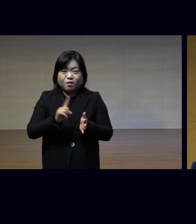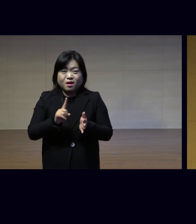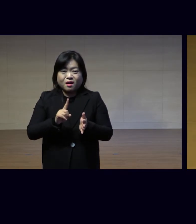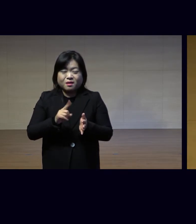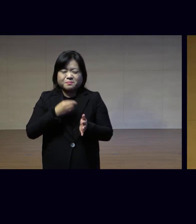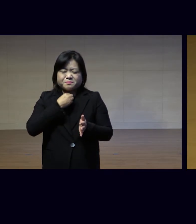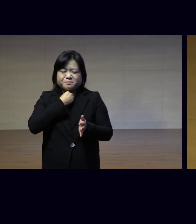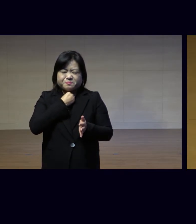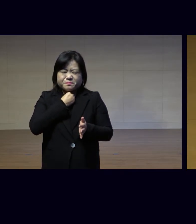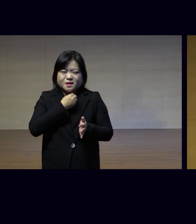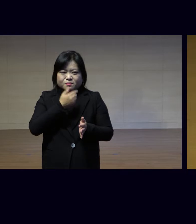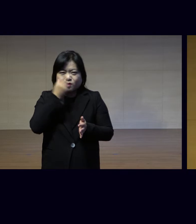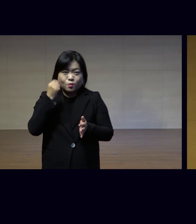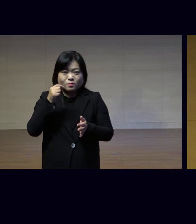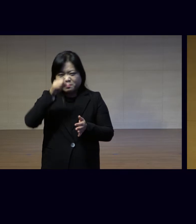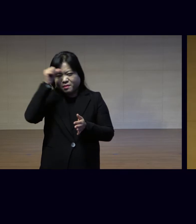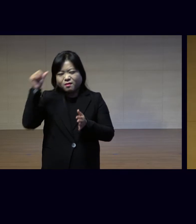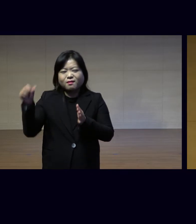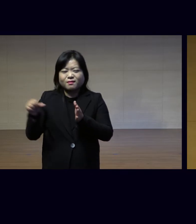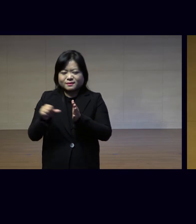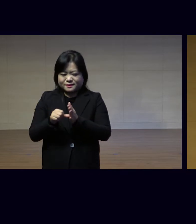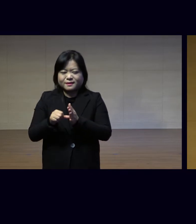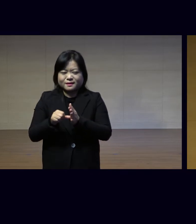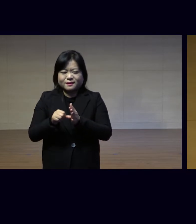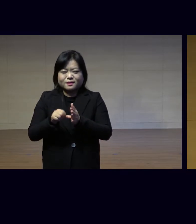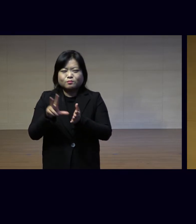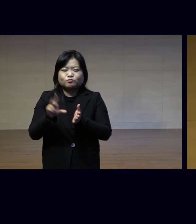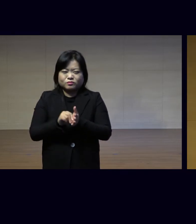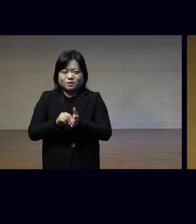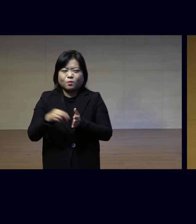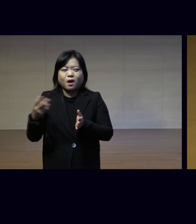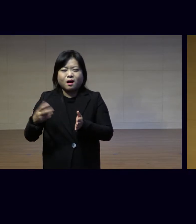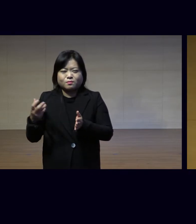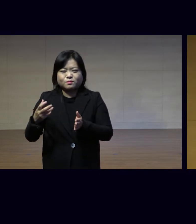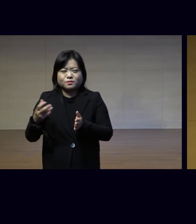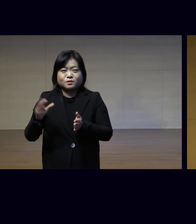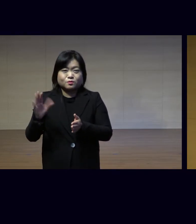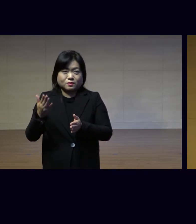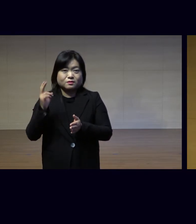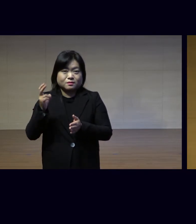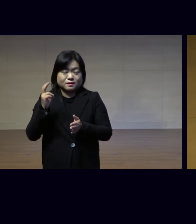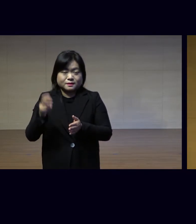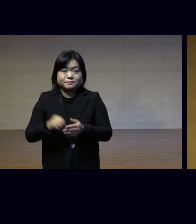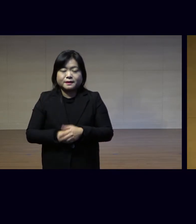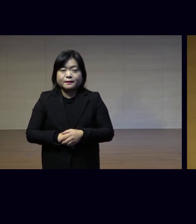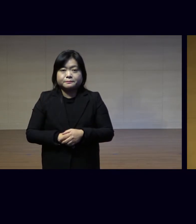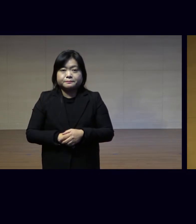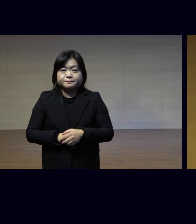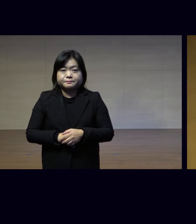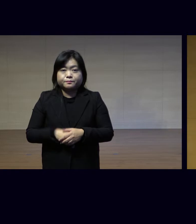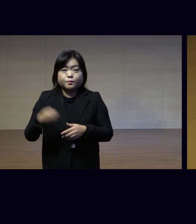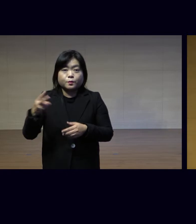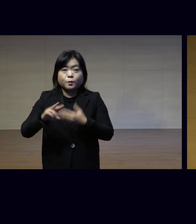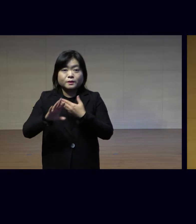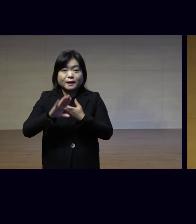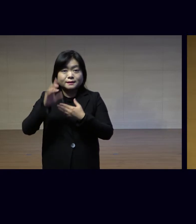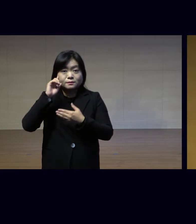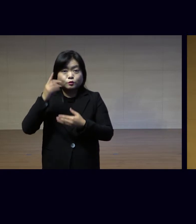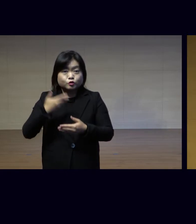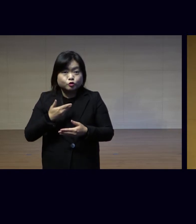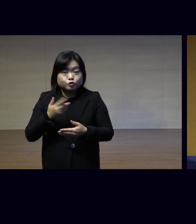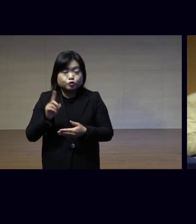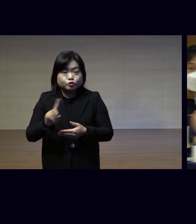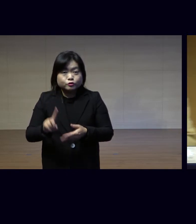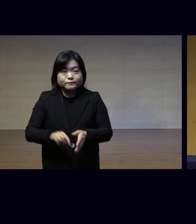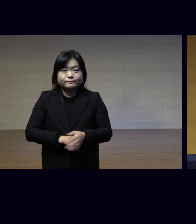아마 발자크에게서도 평생 따라갔던 아픔이었던 것 같습니다. 자, 또 다른 질문